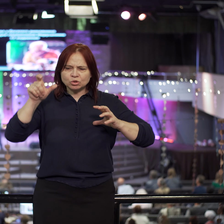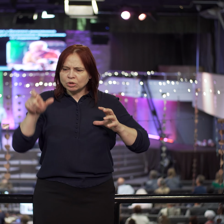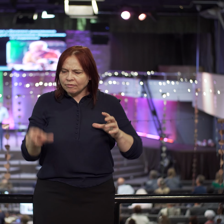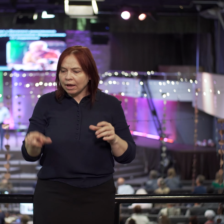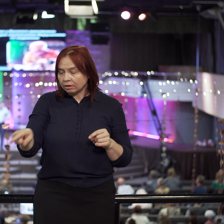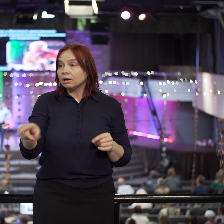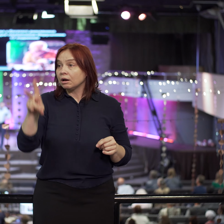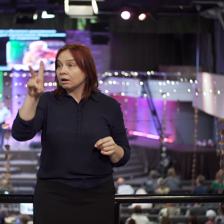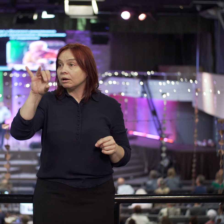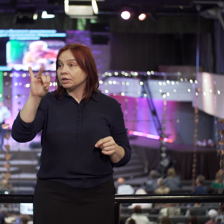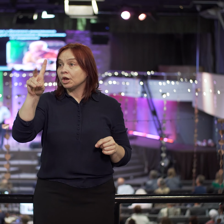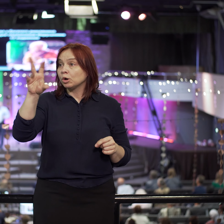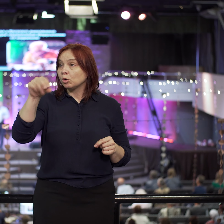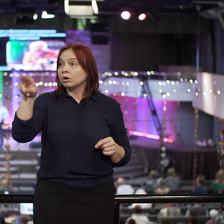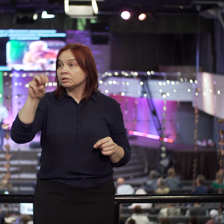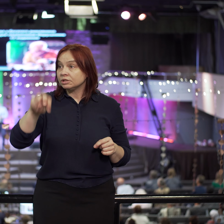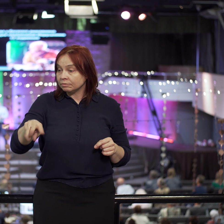Никодим,